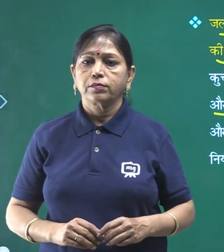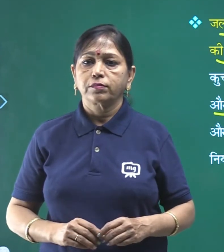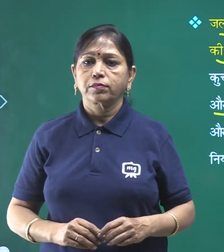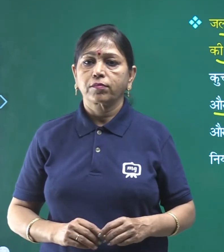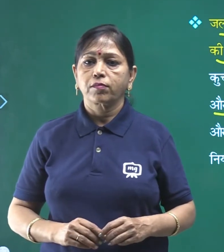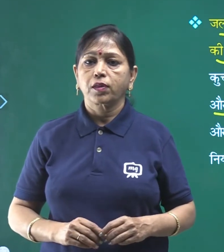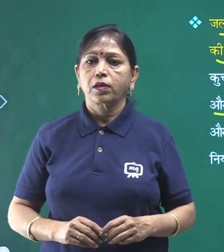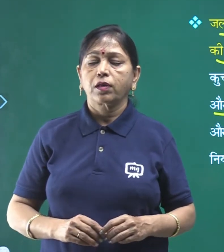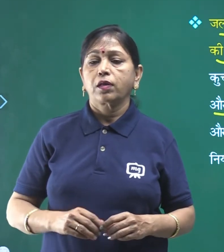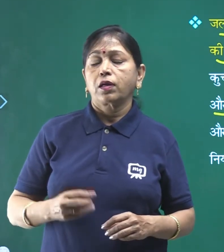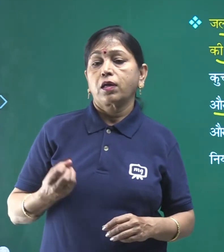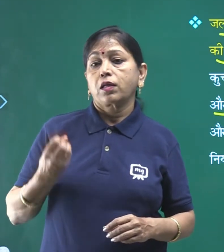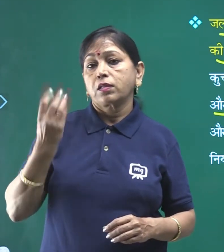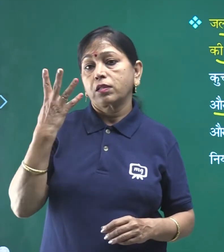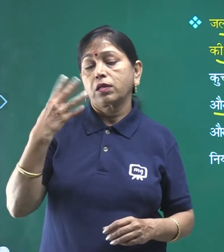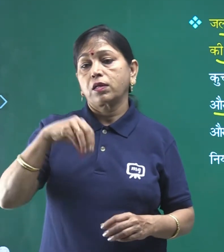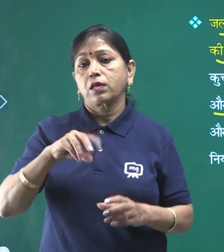कि दिन के समय